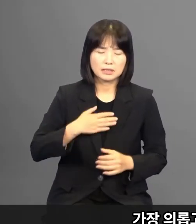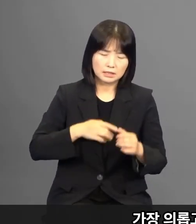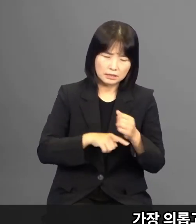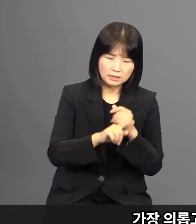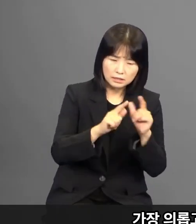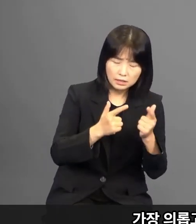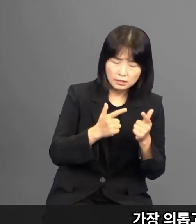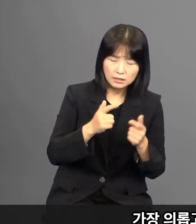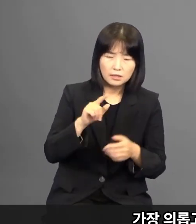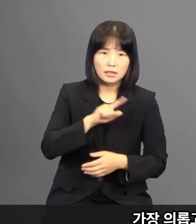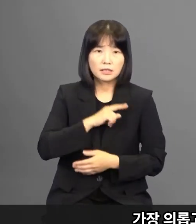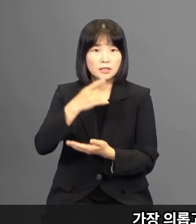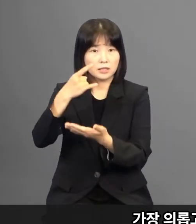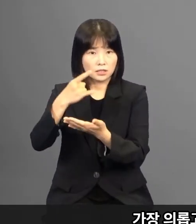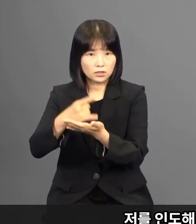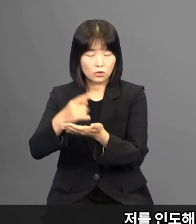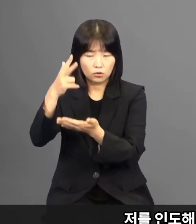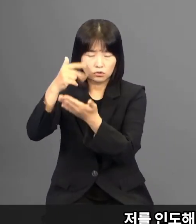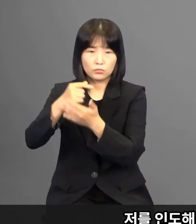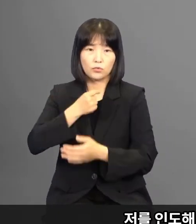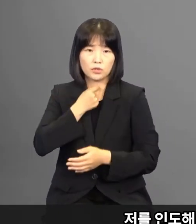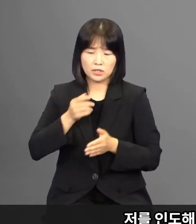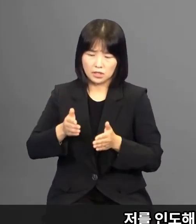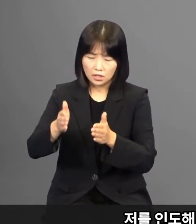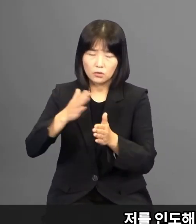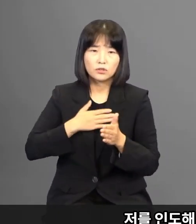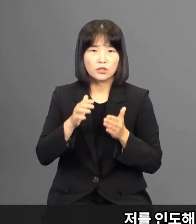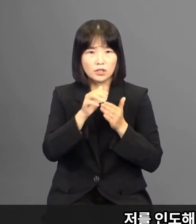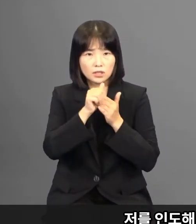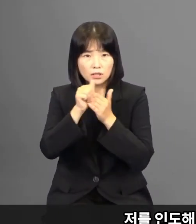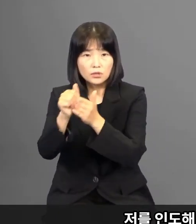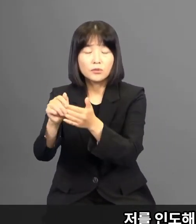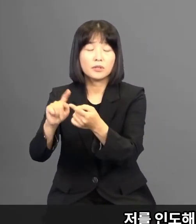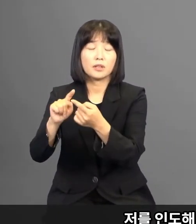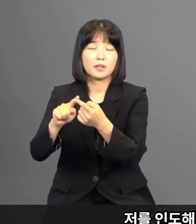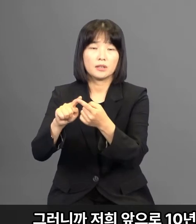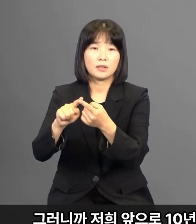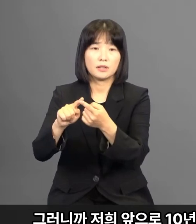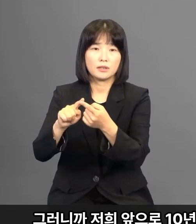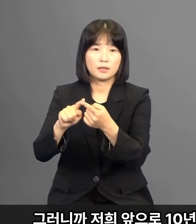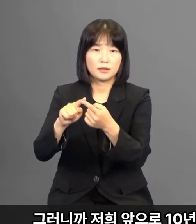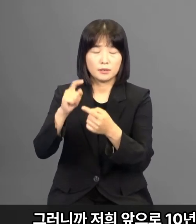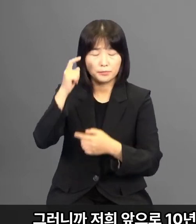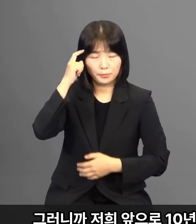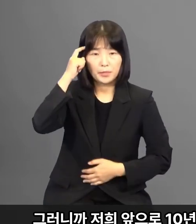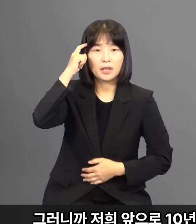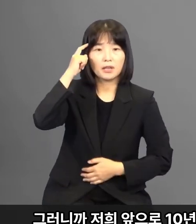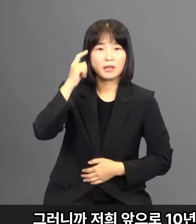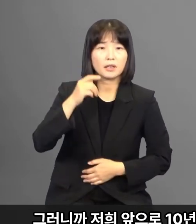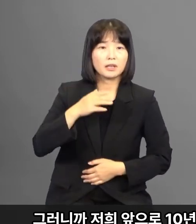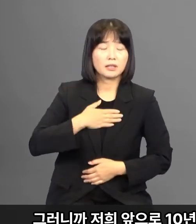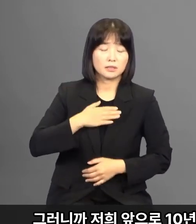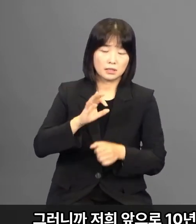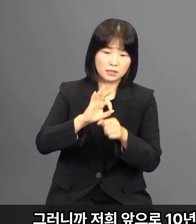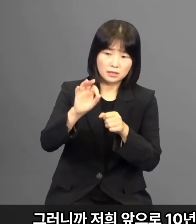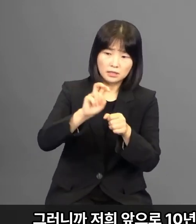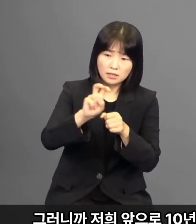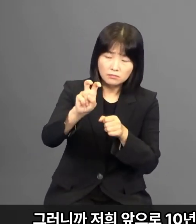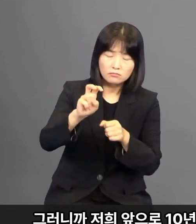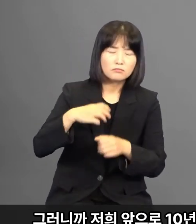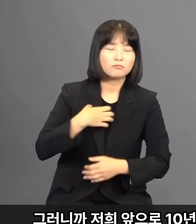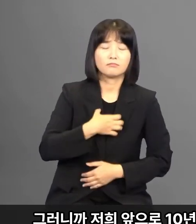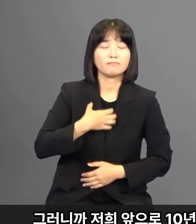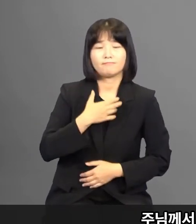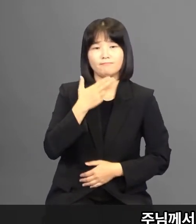가장 의롭고 주님이 원하시는 길로 저를 인도해 오셨다는 것을 알게 돼요. 그러니까 저희 앞으로 10년, 20년도 저는 걱정하지